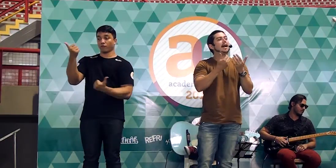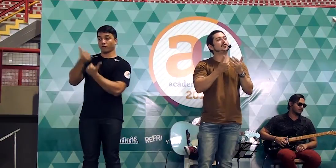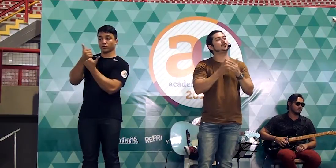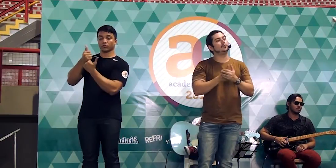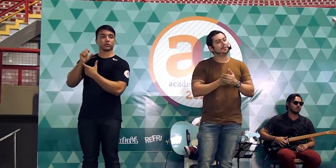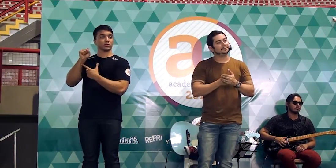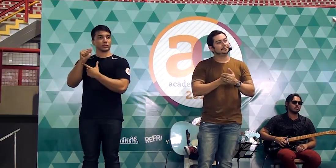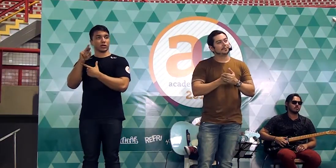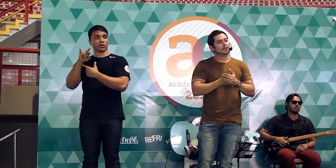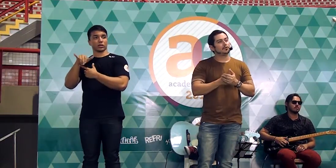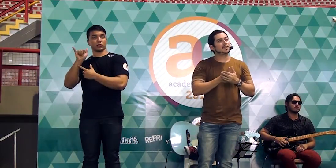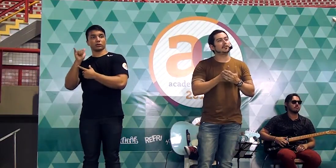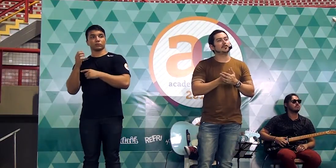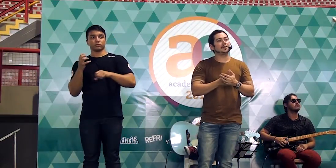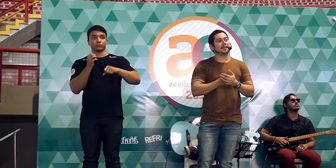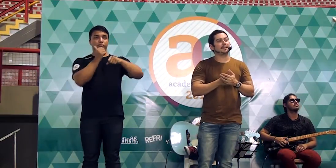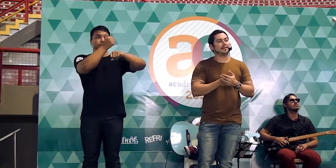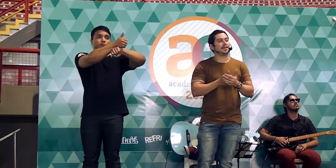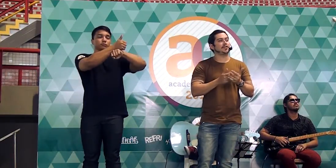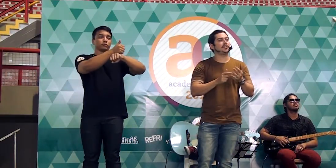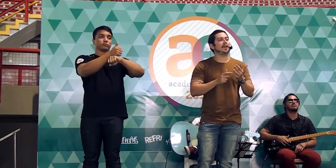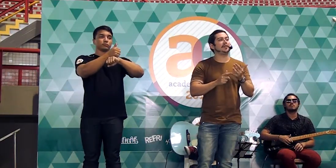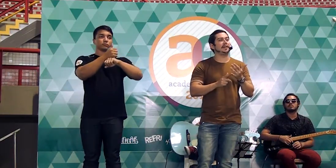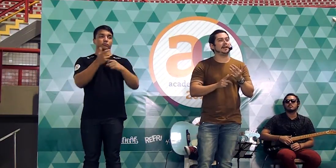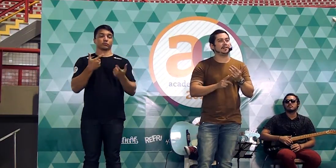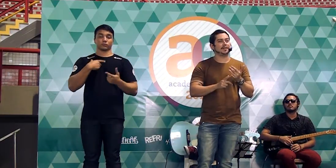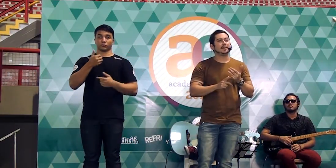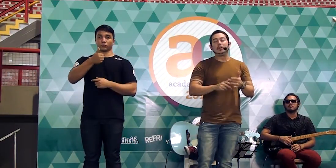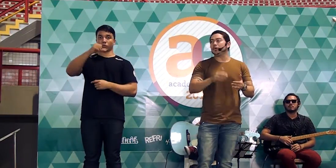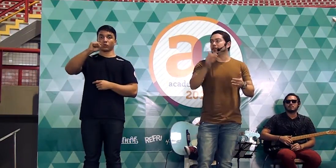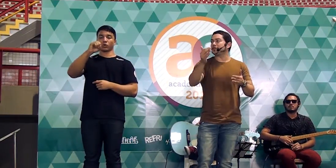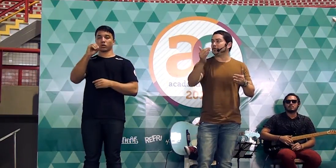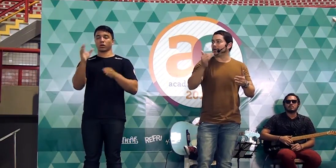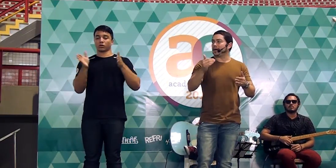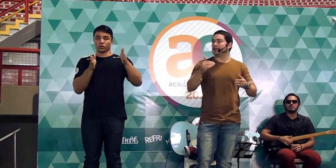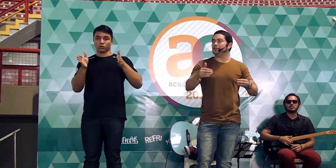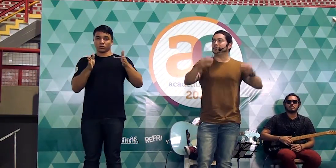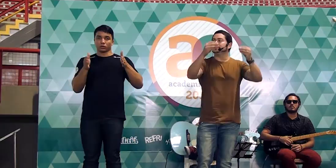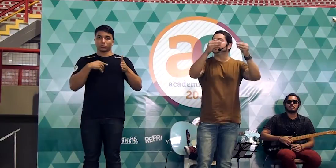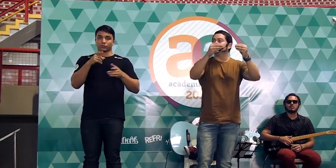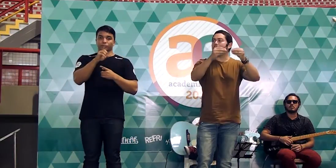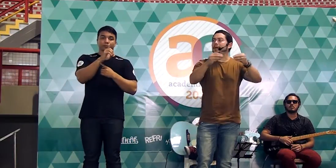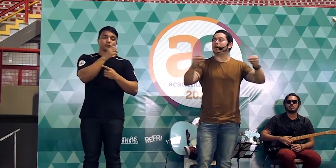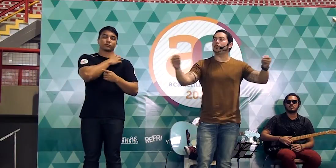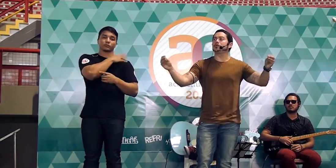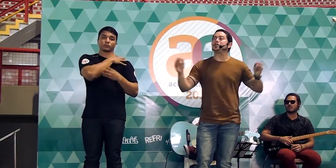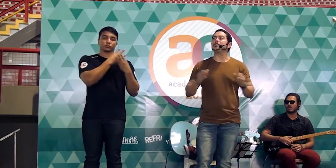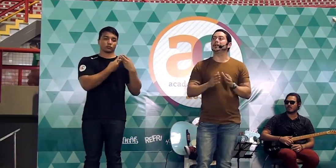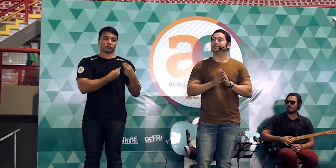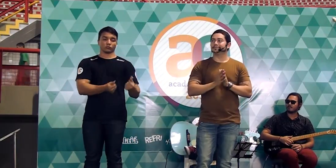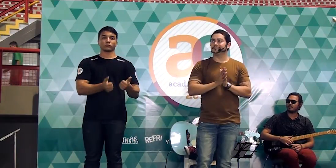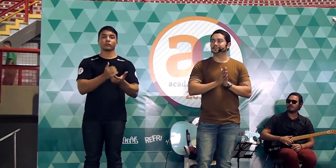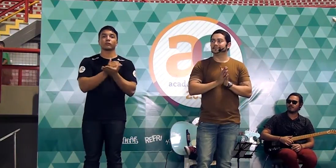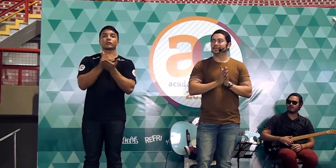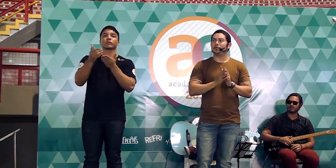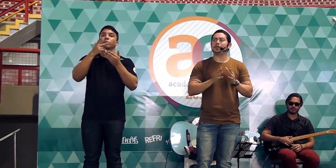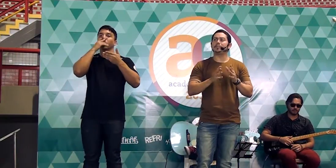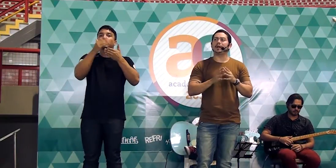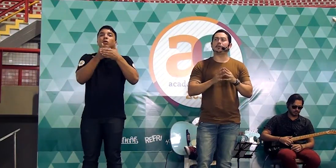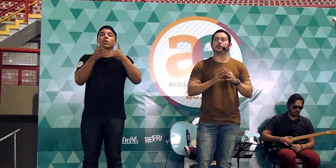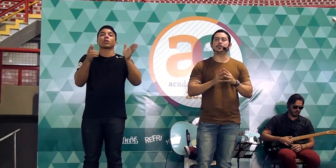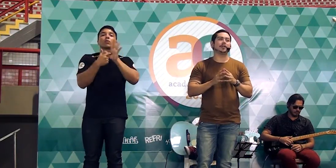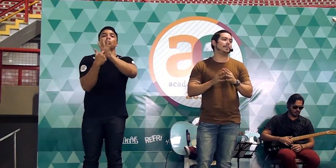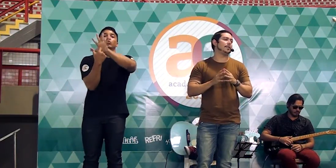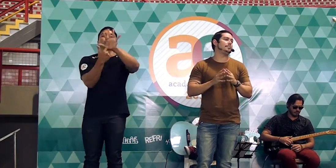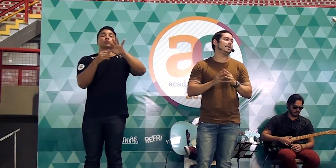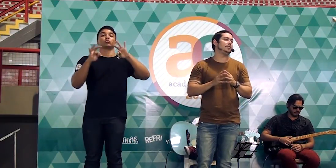Sarney, assume. Os anos 80, se a gente estava em crise, quando a ditadura caiu, abriram a cortina. E quando